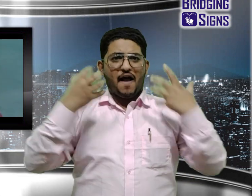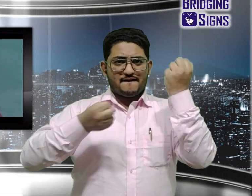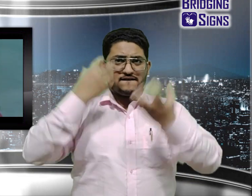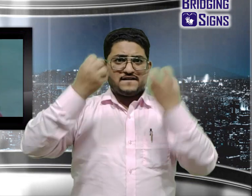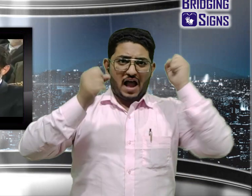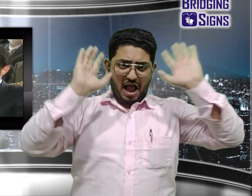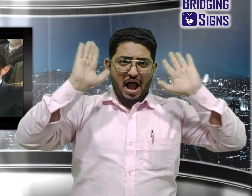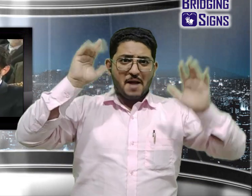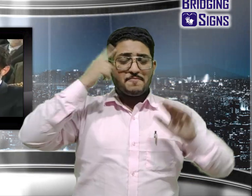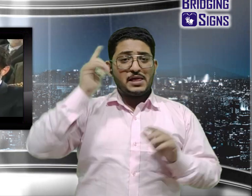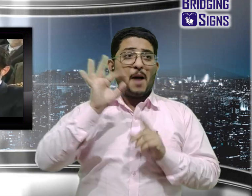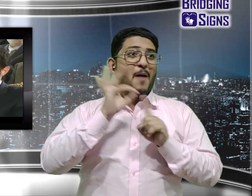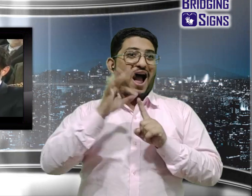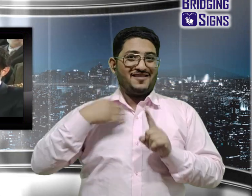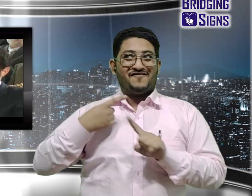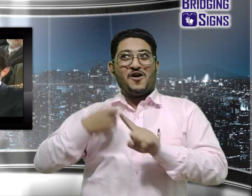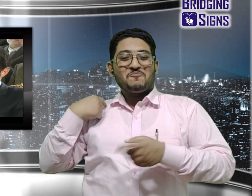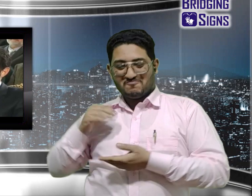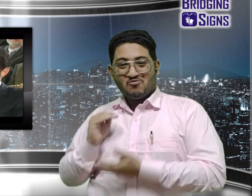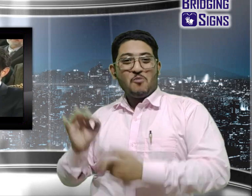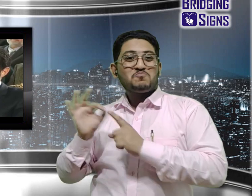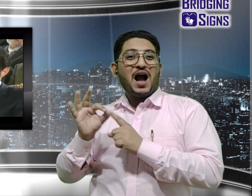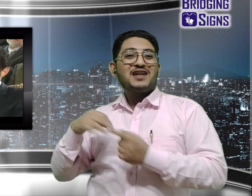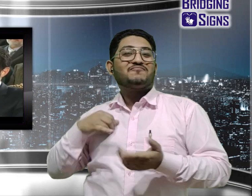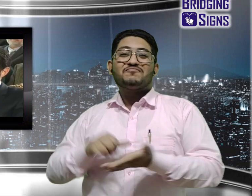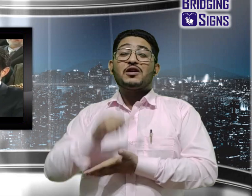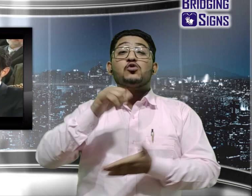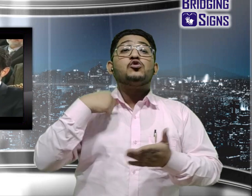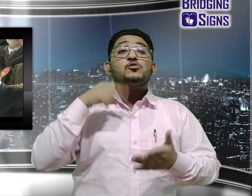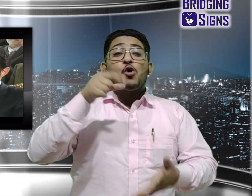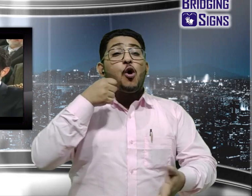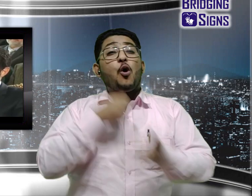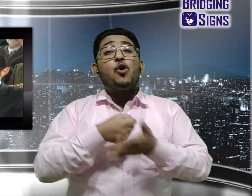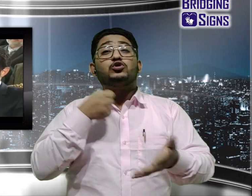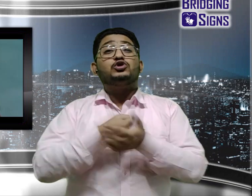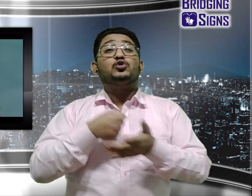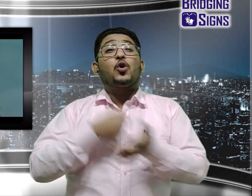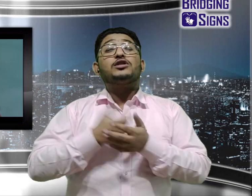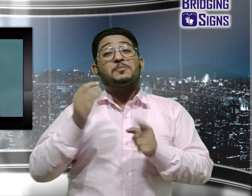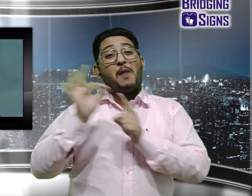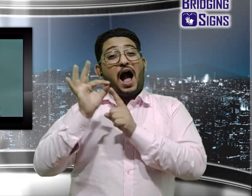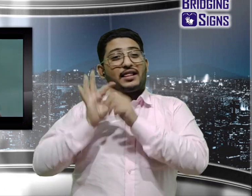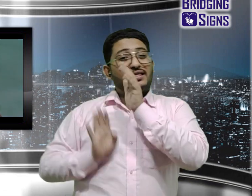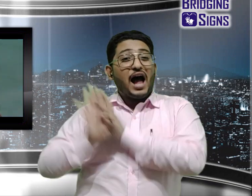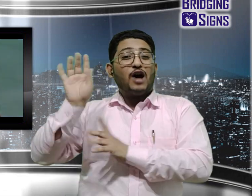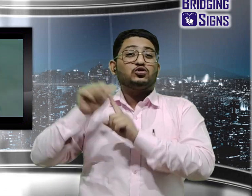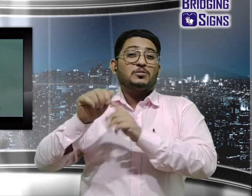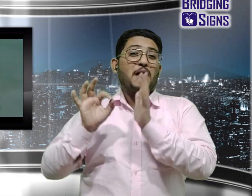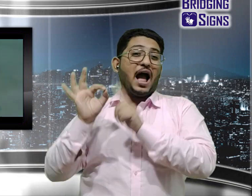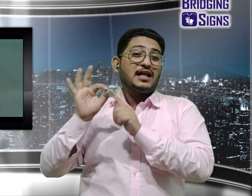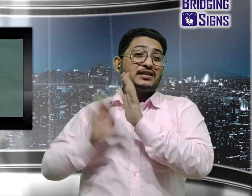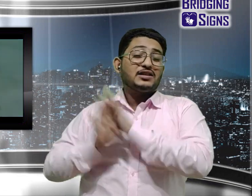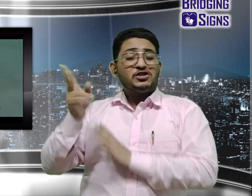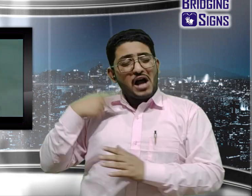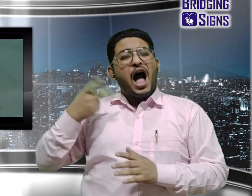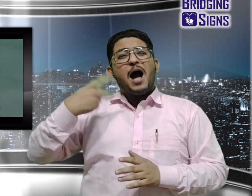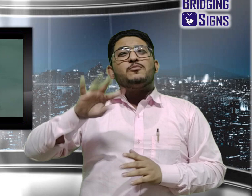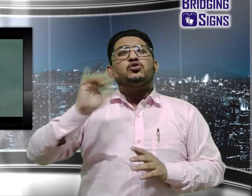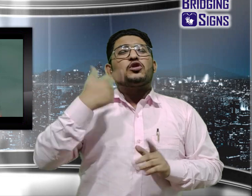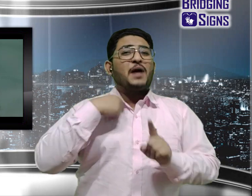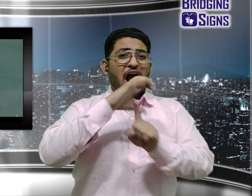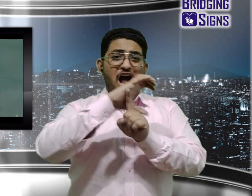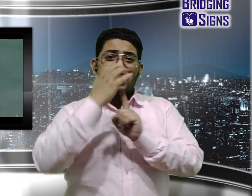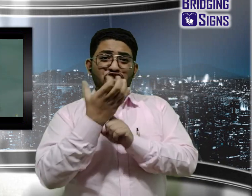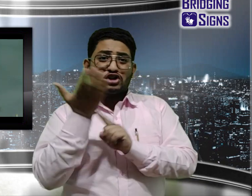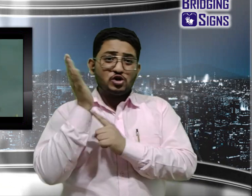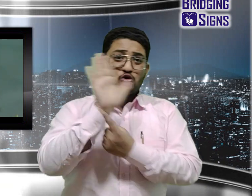बाहर गए थे, हम अपनी पूरी कोशिश जारी रखते हैं कि किसी तरह कंट्री को कंट्रीब्यूट कर सकें और हर जो भी मौका मिलता है कल्चर